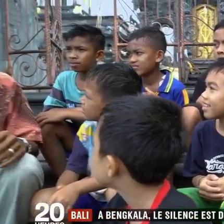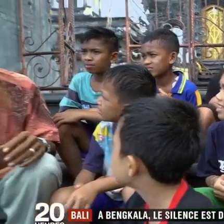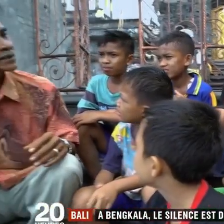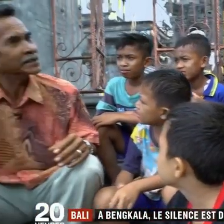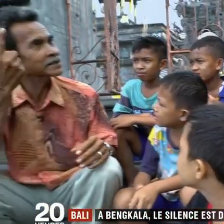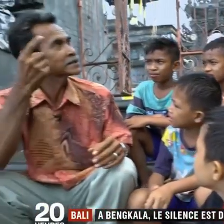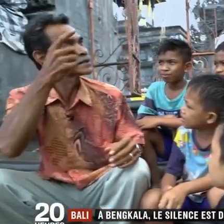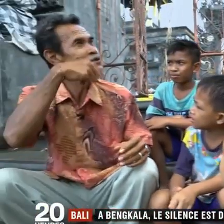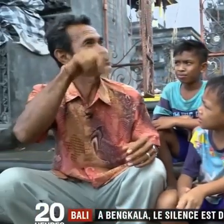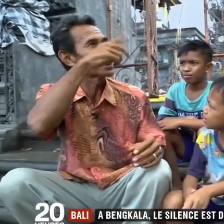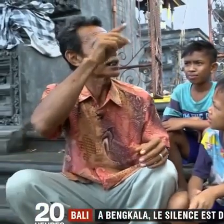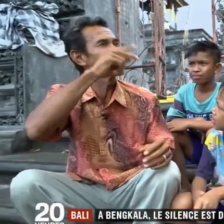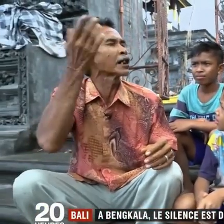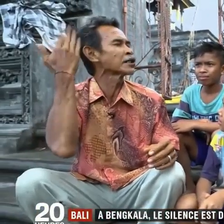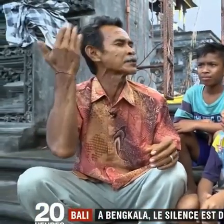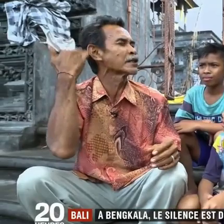Les enfants, vous connaissez l'histoire de Bengkala?